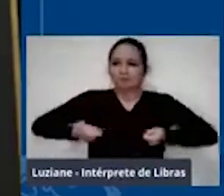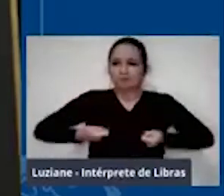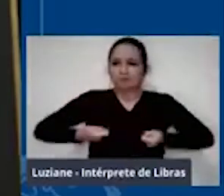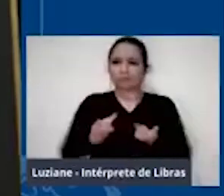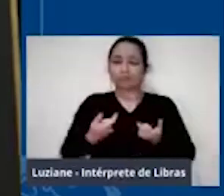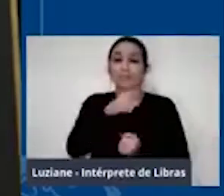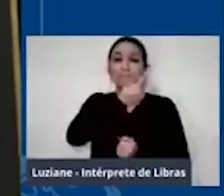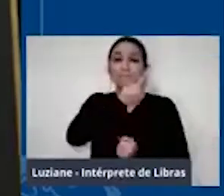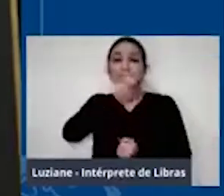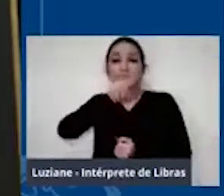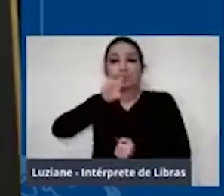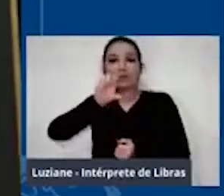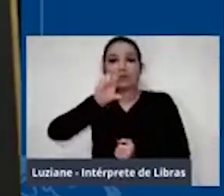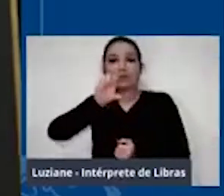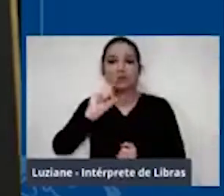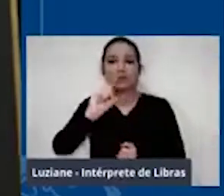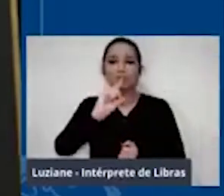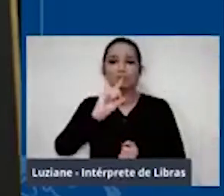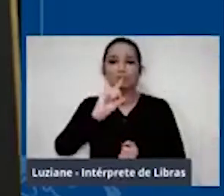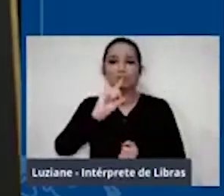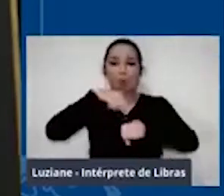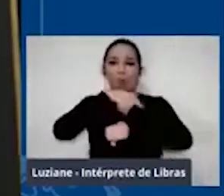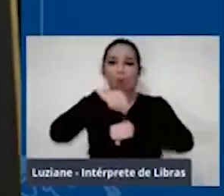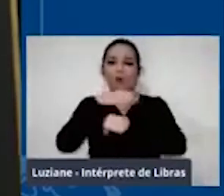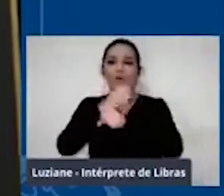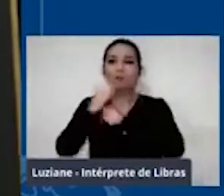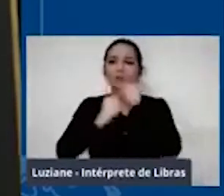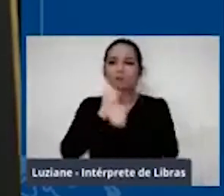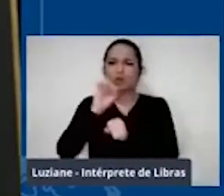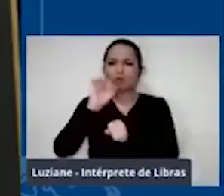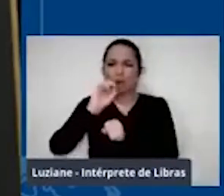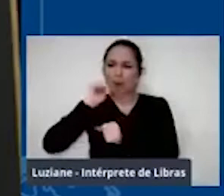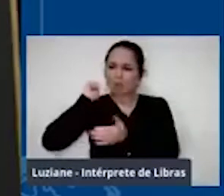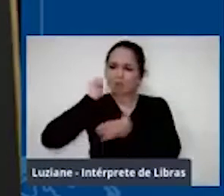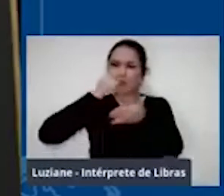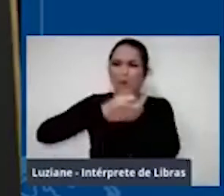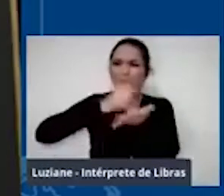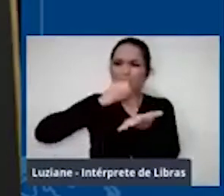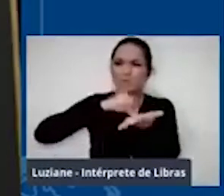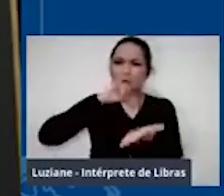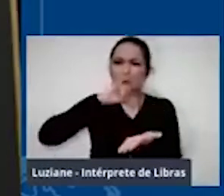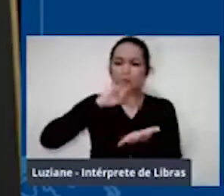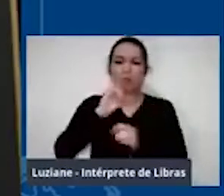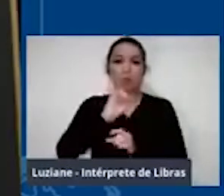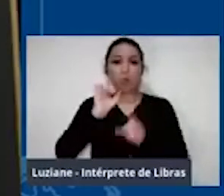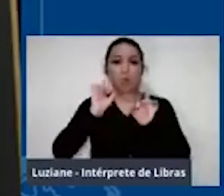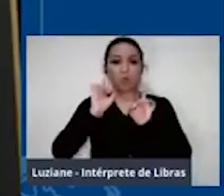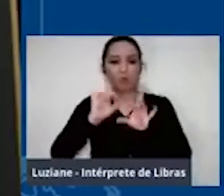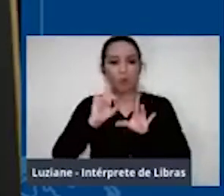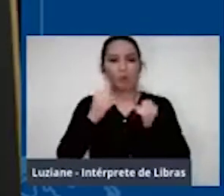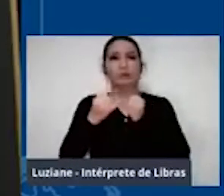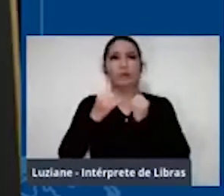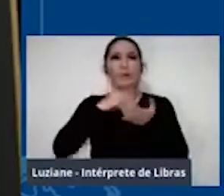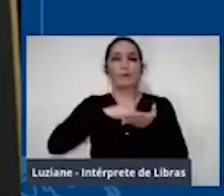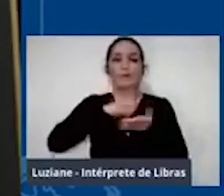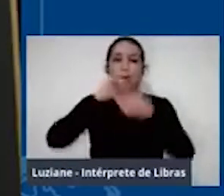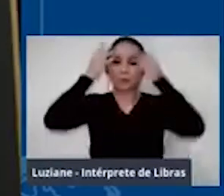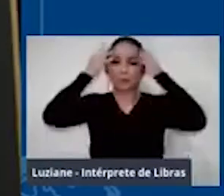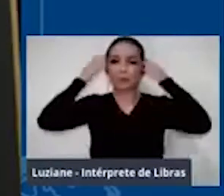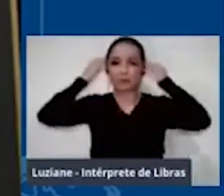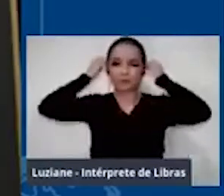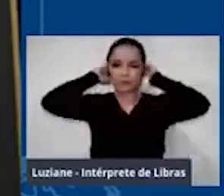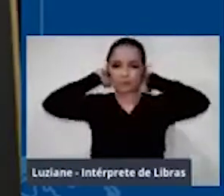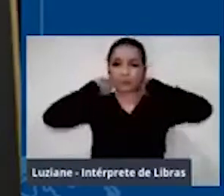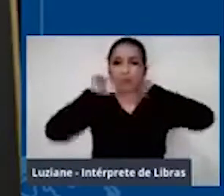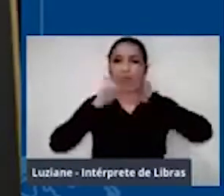ano só para pagar o imposto. Então, não é só o fato do imposto ser caro. É caro